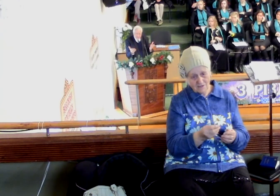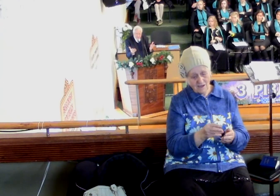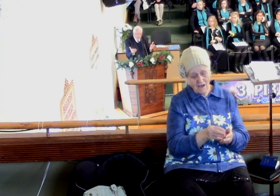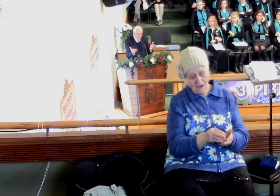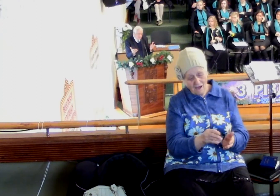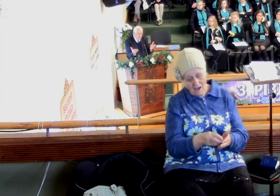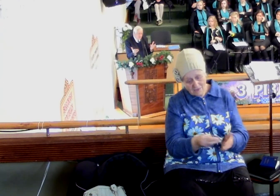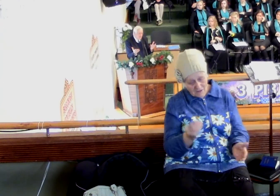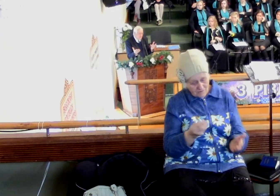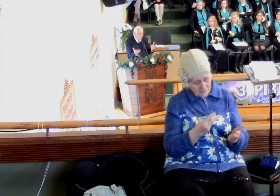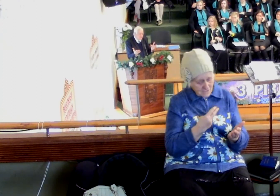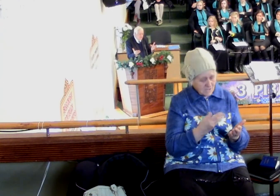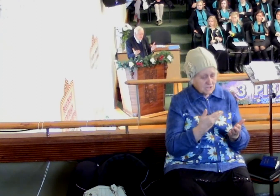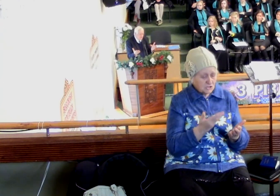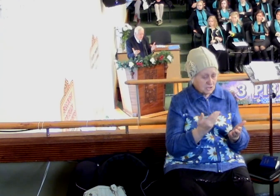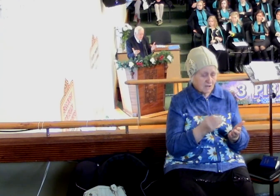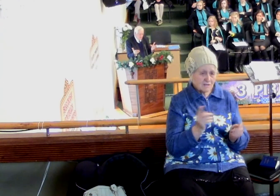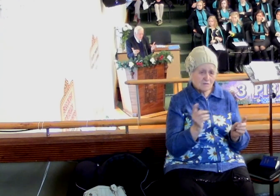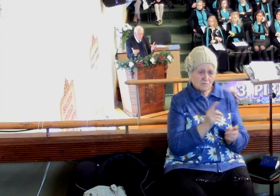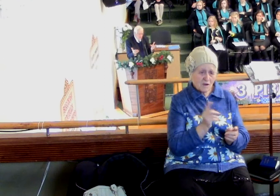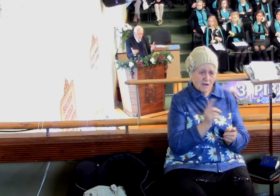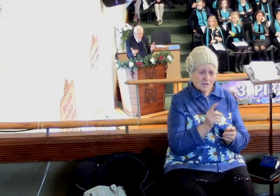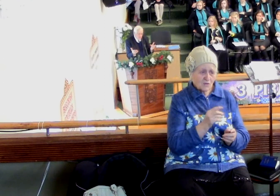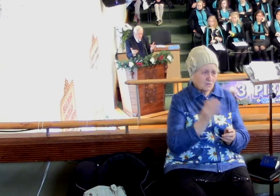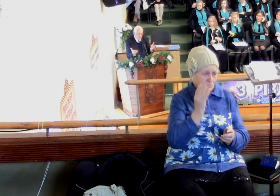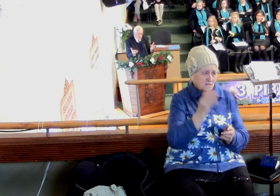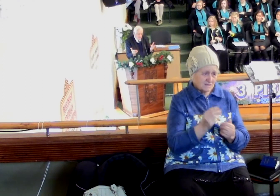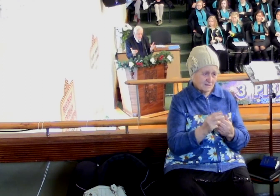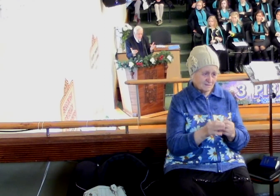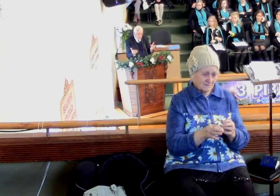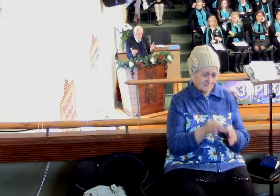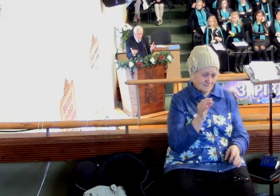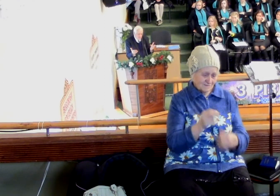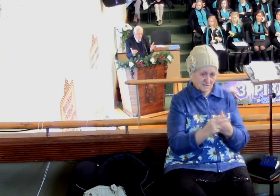отрывать листья и читать маленькую мысль из Библии.